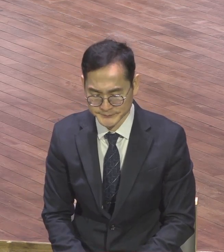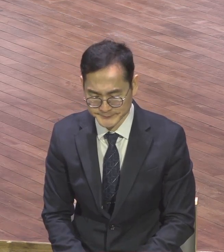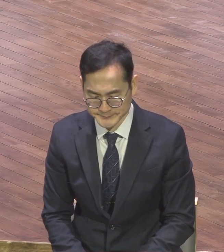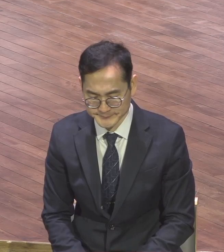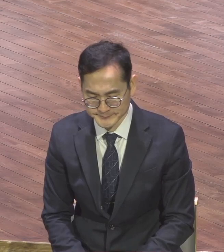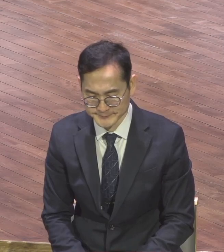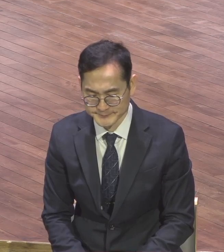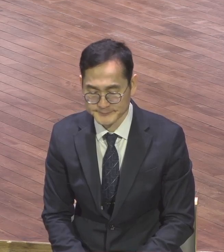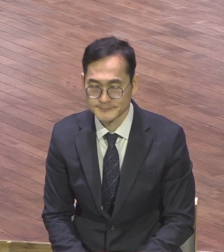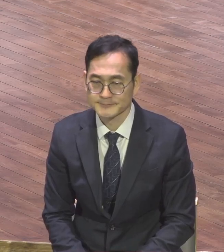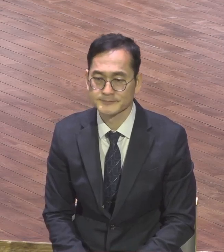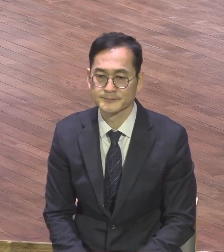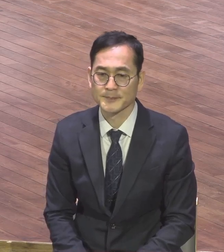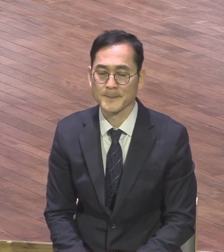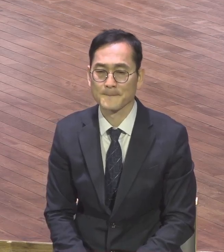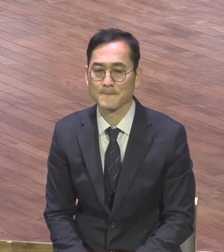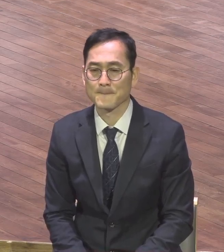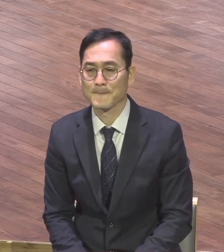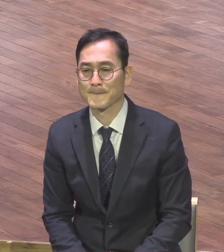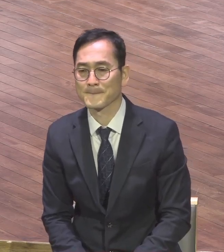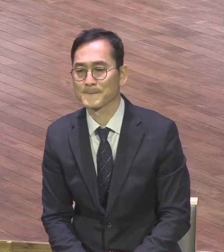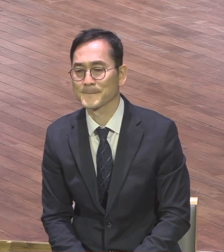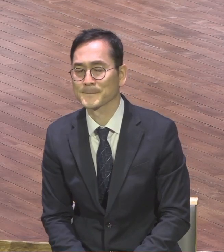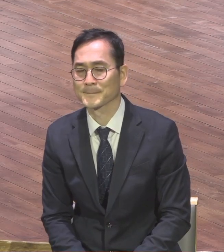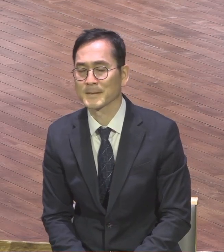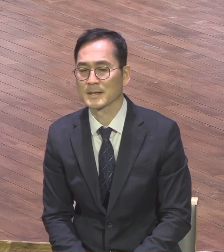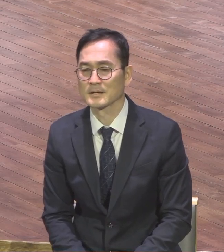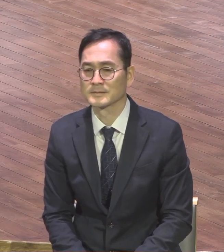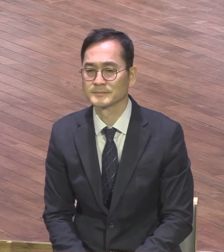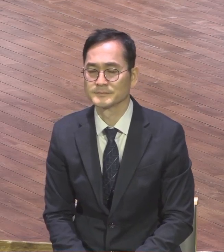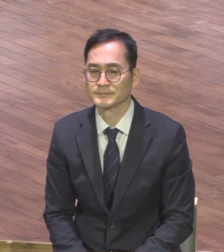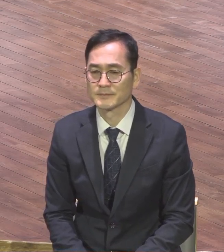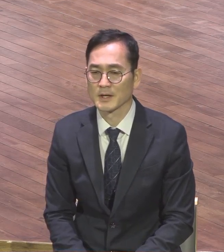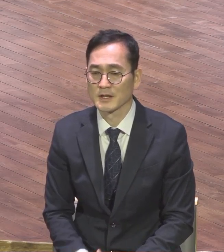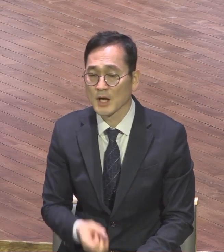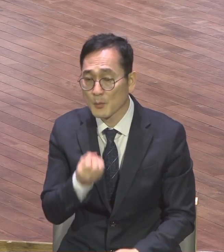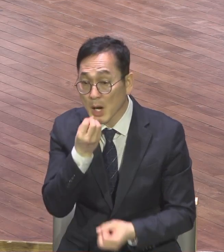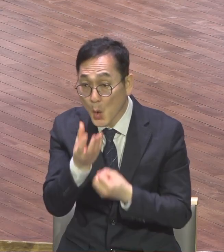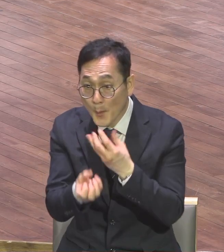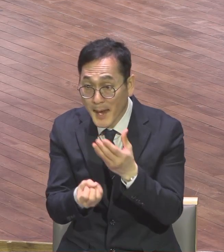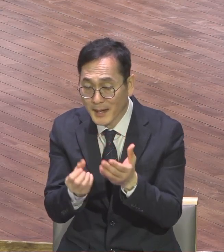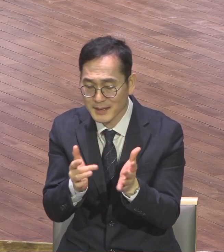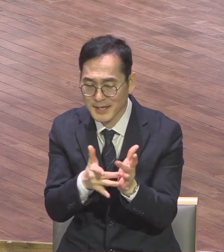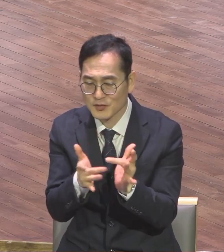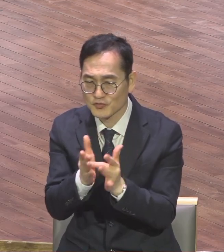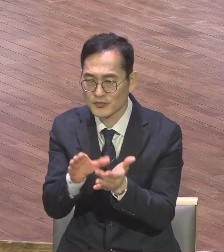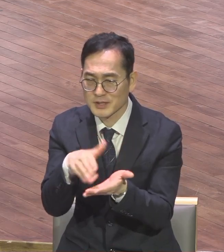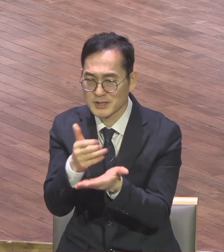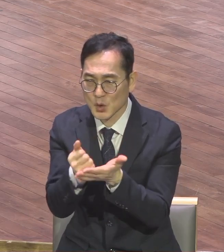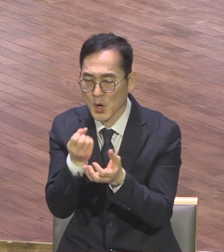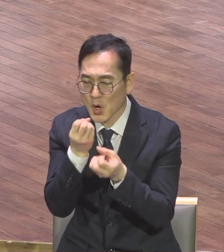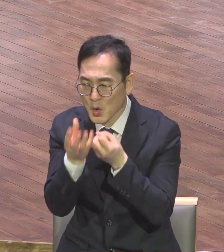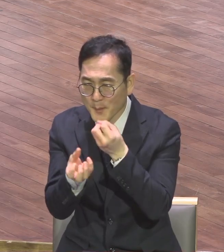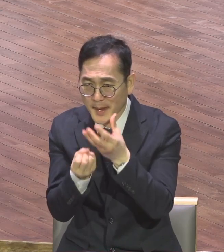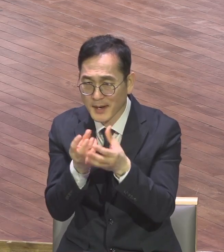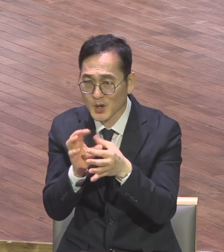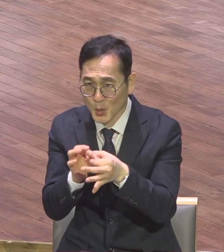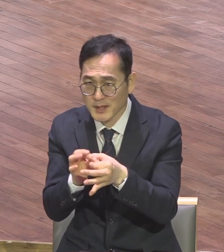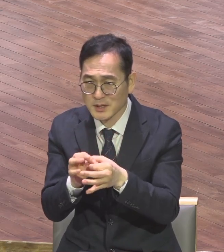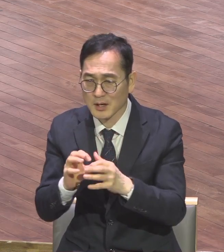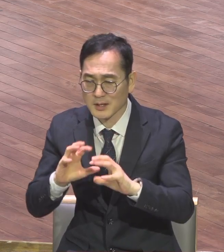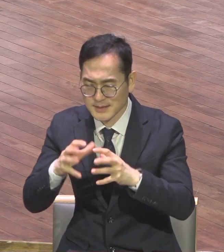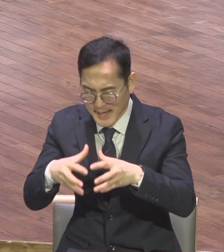여기 모든 성도들 삶을 통해서, 입술을 통해서 그리스도 예수의 이름이 온 땅에 전파되기를